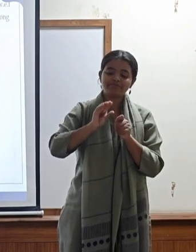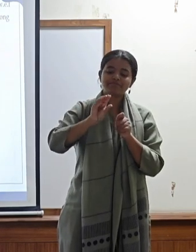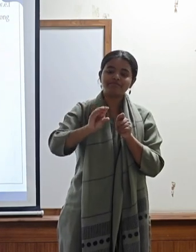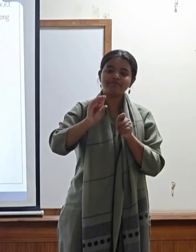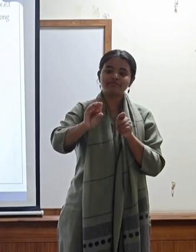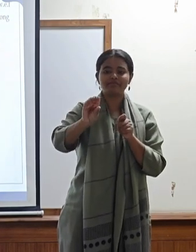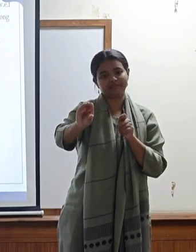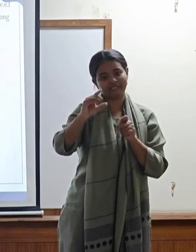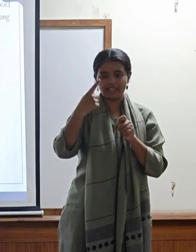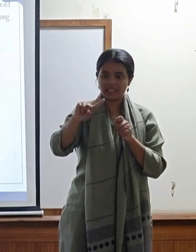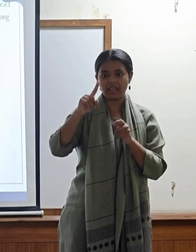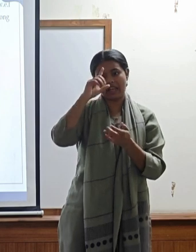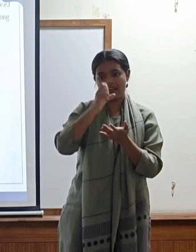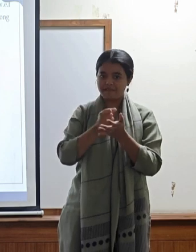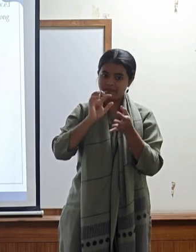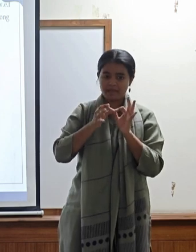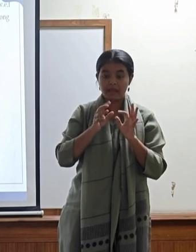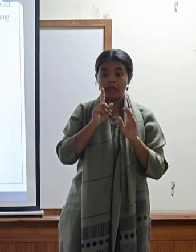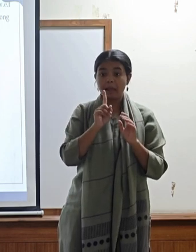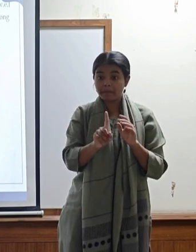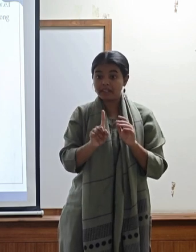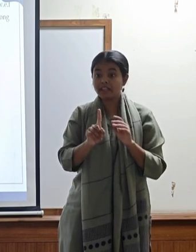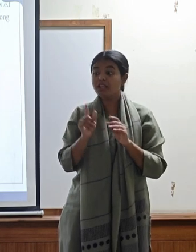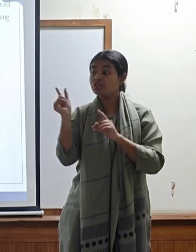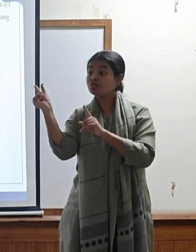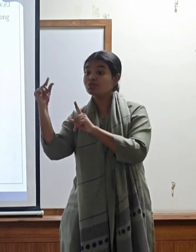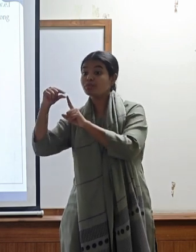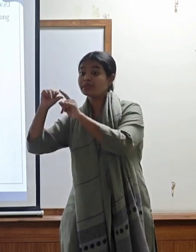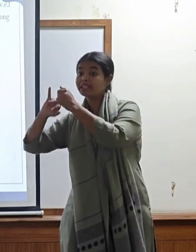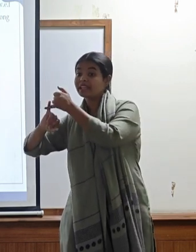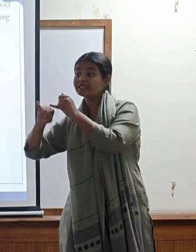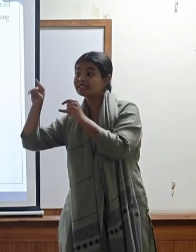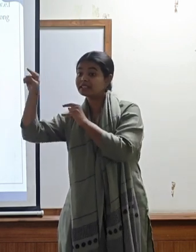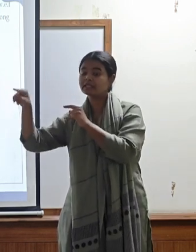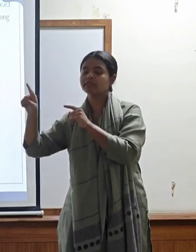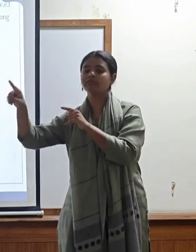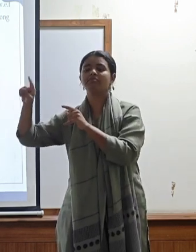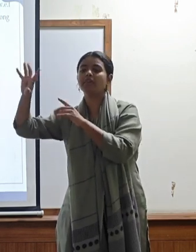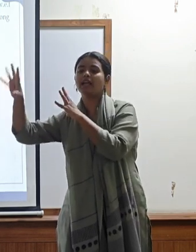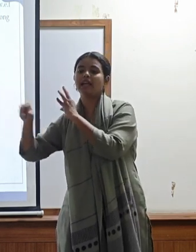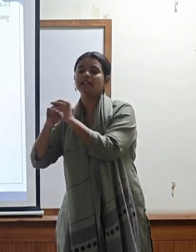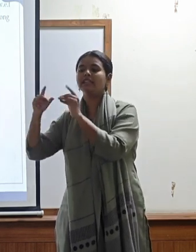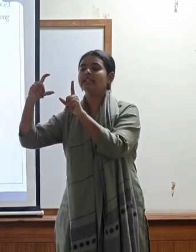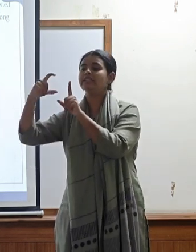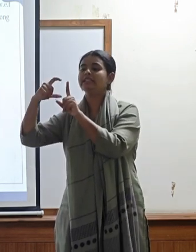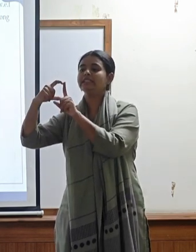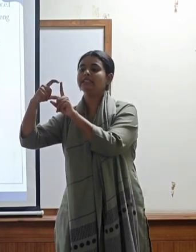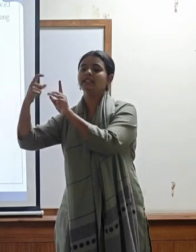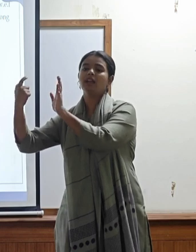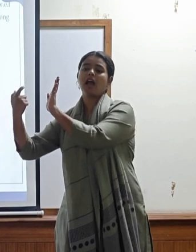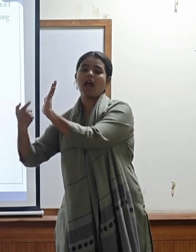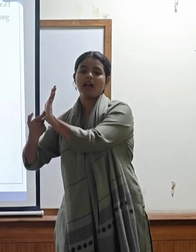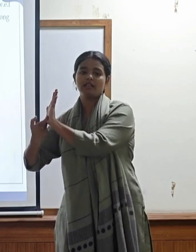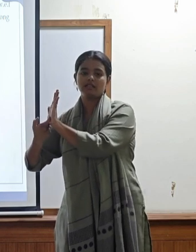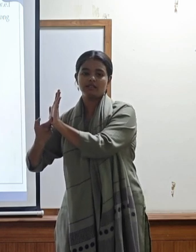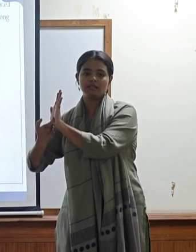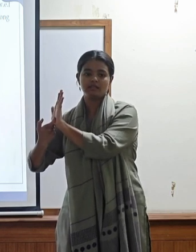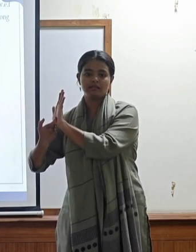यूपीएस इन्फ्लेशन को ध्यान रखते हुए डीआर का प्रोविजन लाया विच इज डियरनेस रिलीफ.